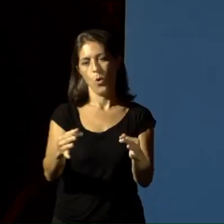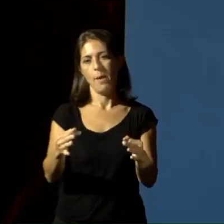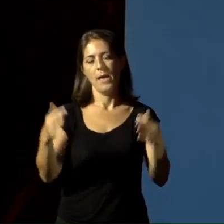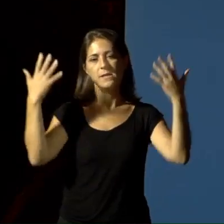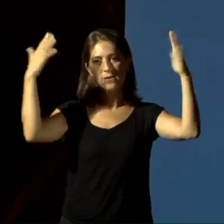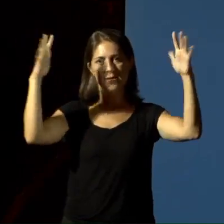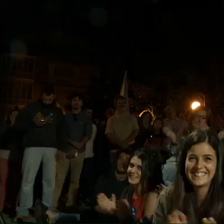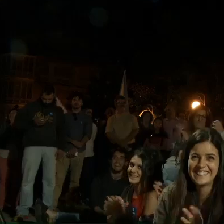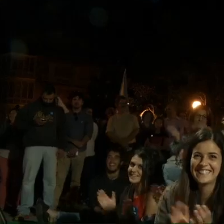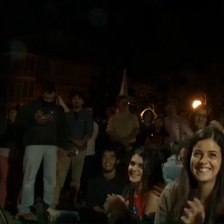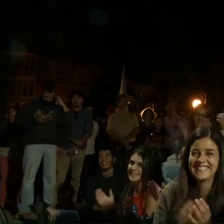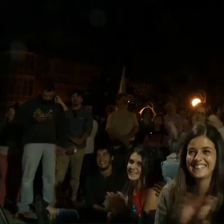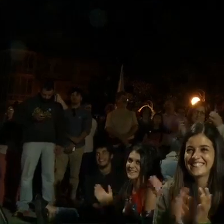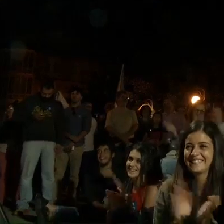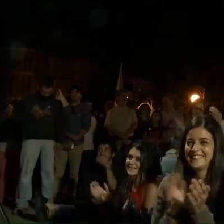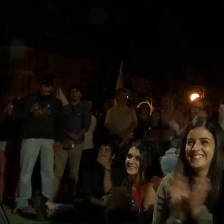Excusas borbónicas.